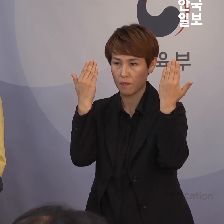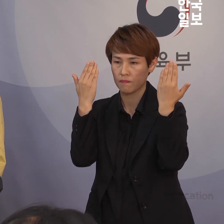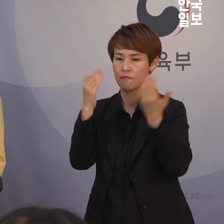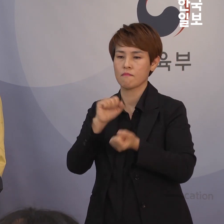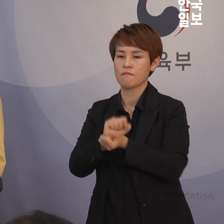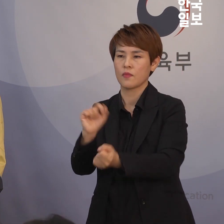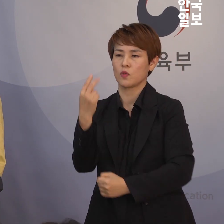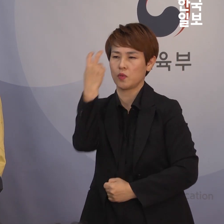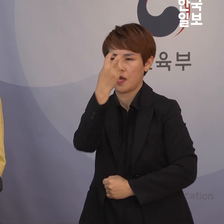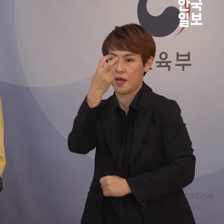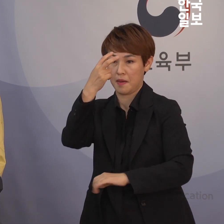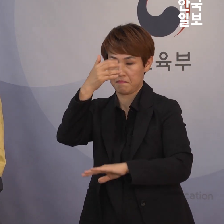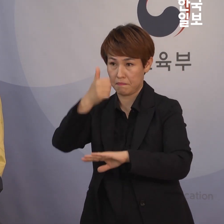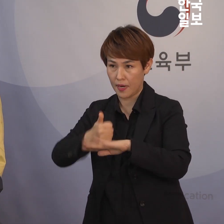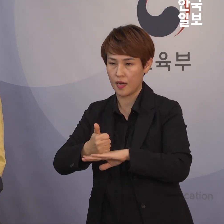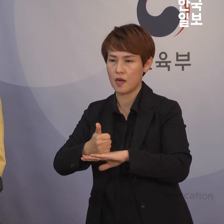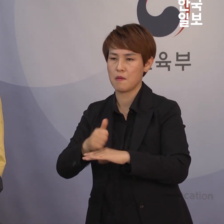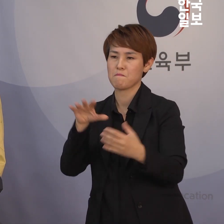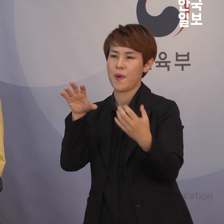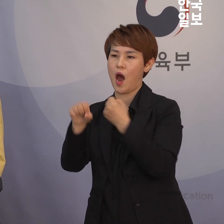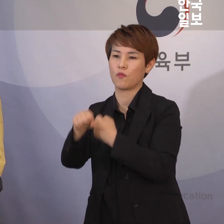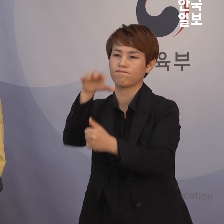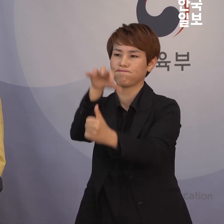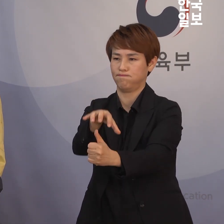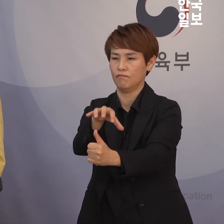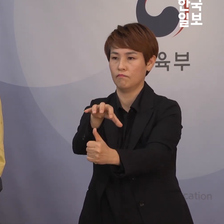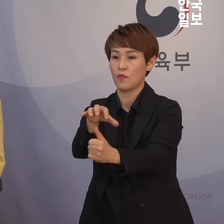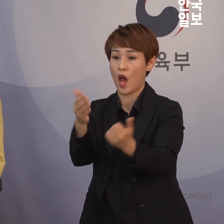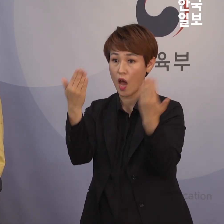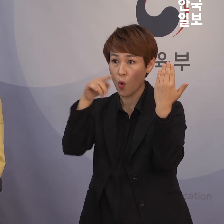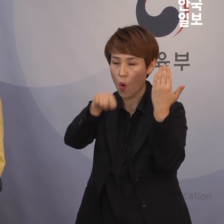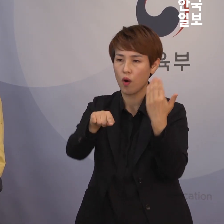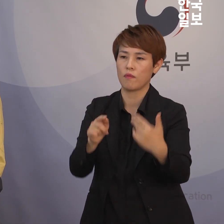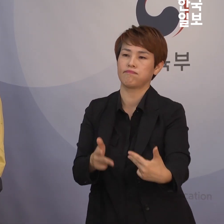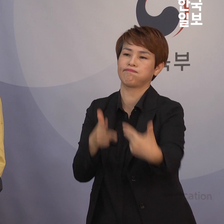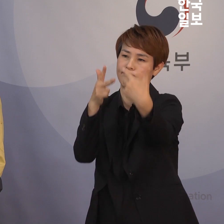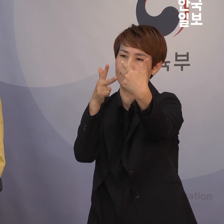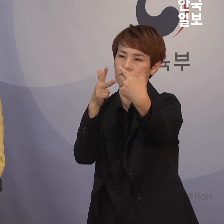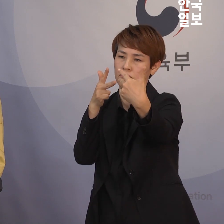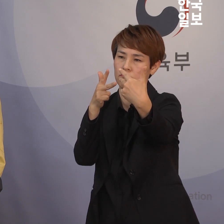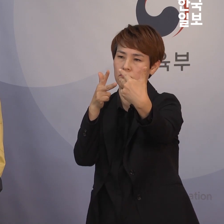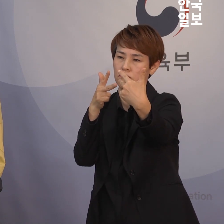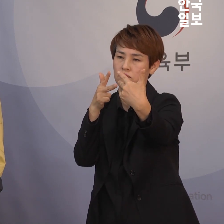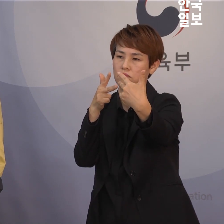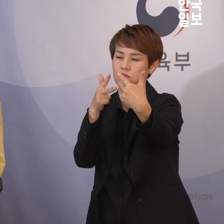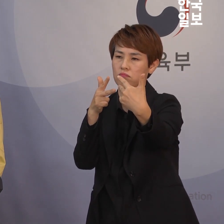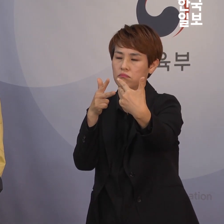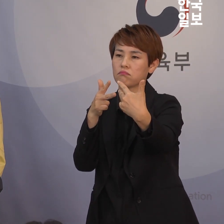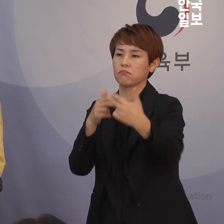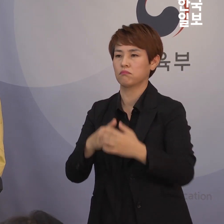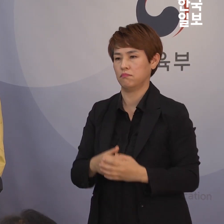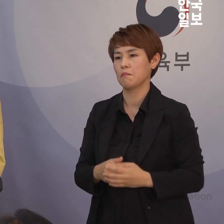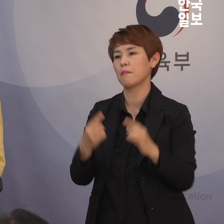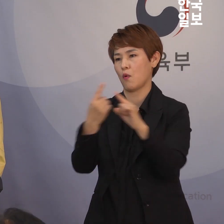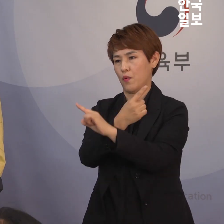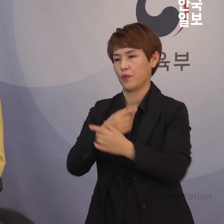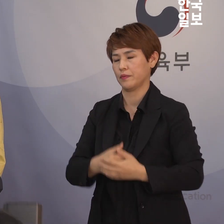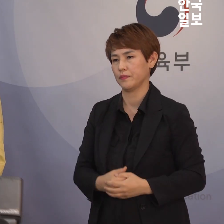역학조사를 통해 바로 조치가 취해질 것이며 학교는 원격 수업으로 전환하도록 준비할